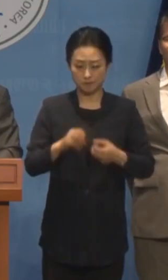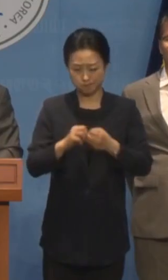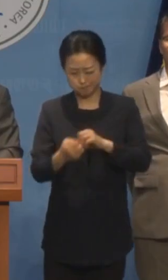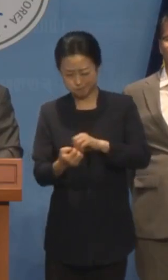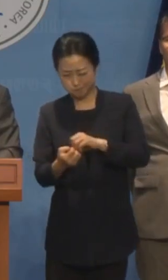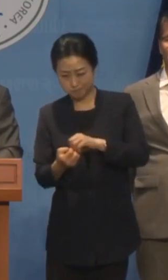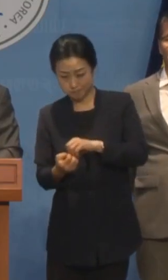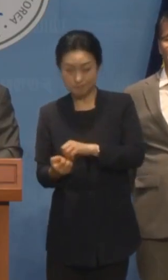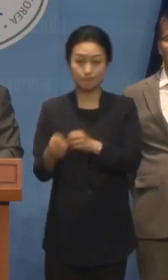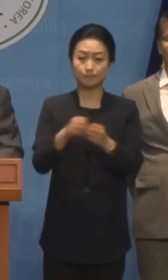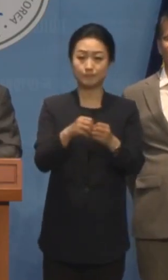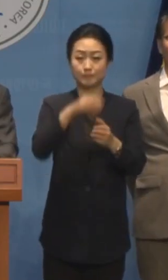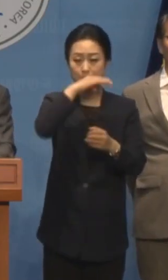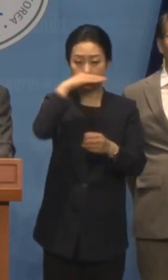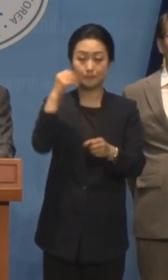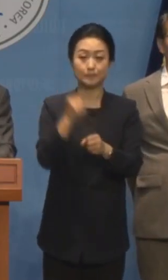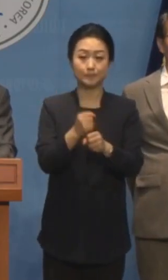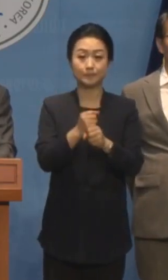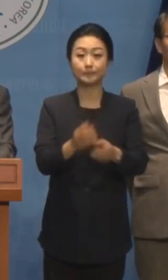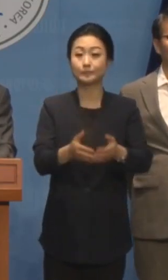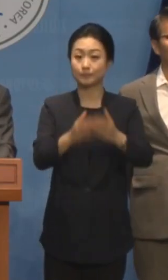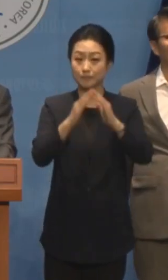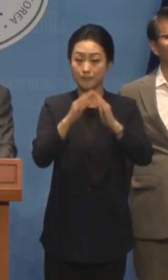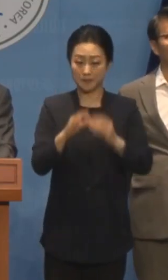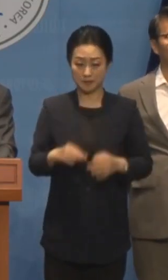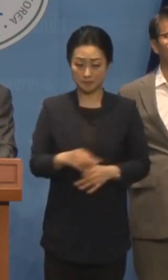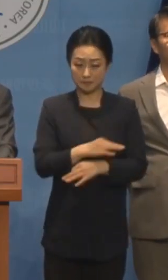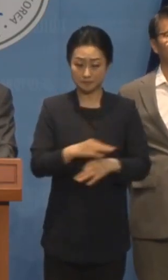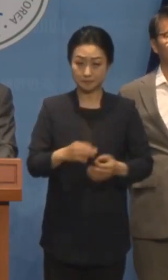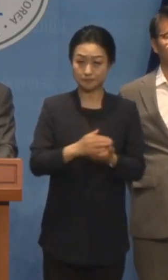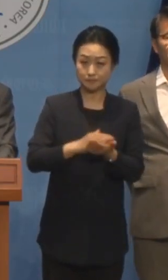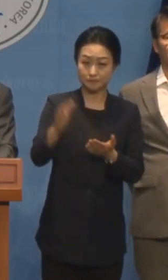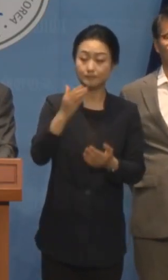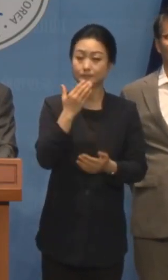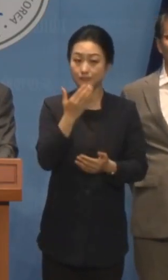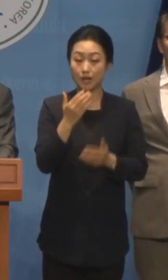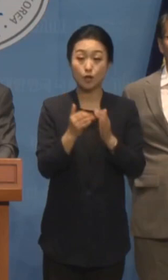이루고 무도하고 부도덕한 이들의 죄를 묻겠습니다.